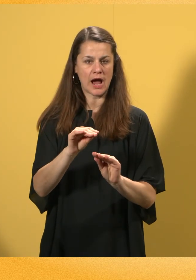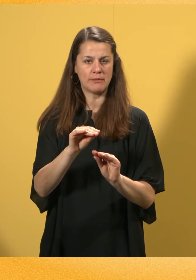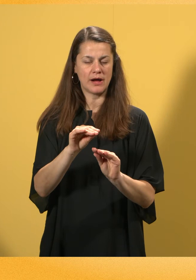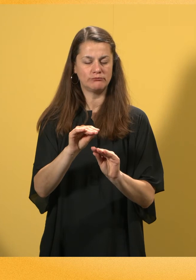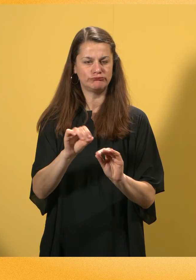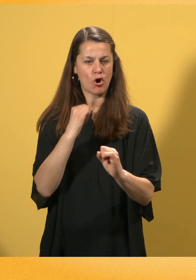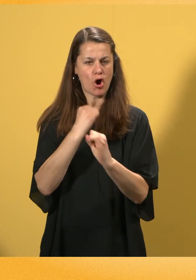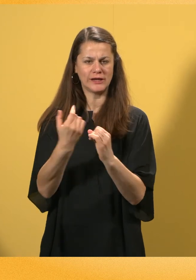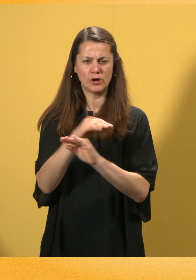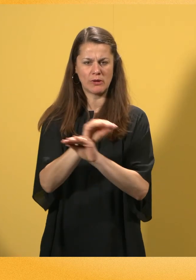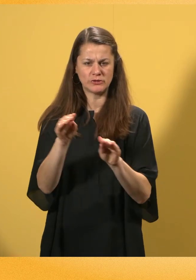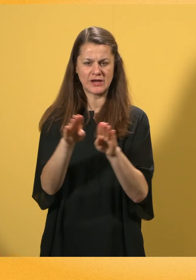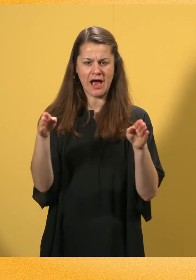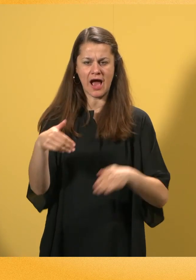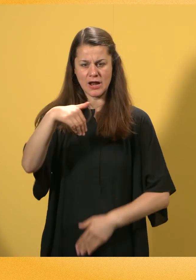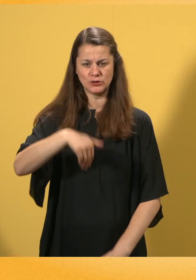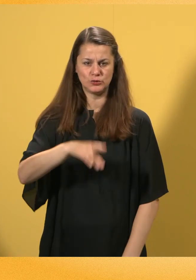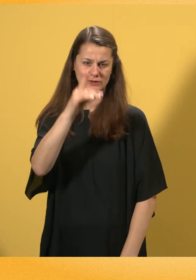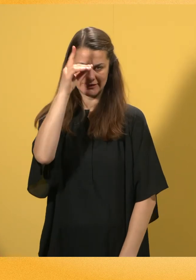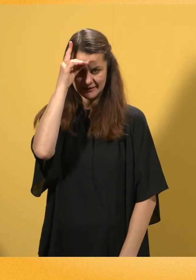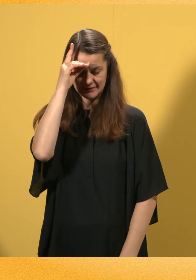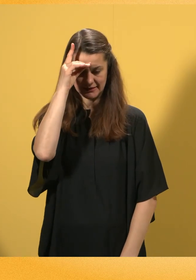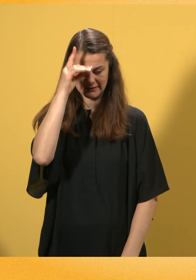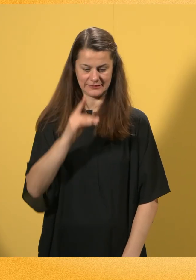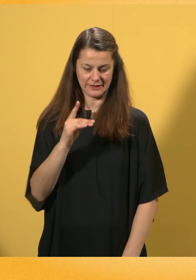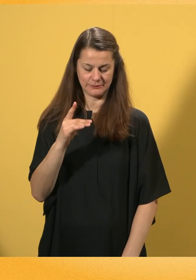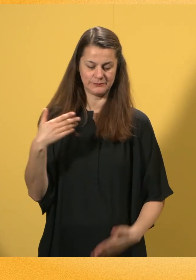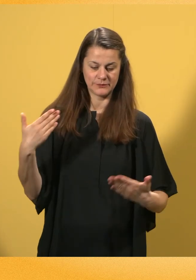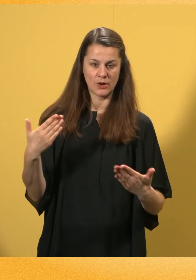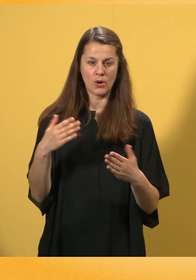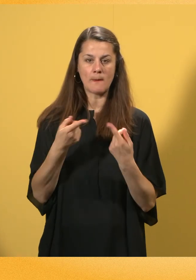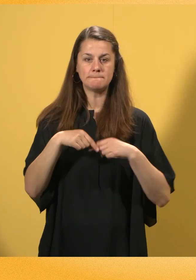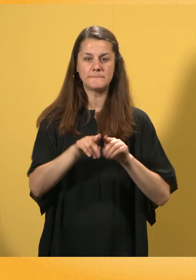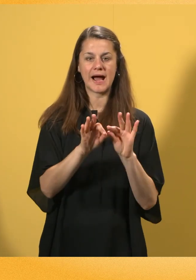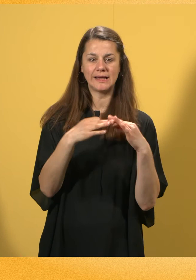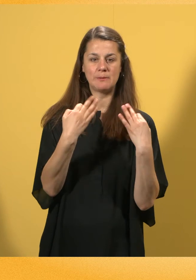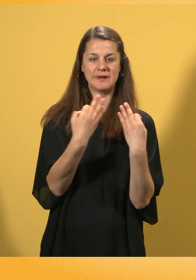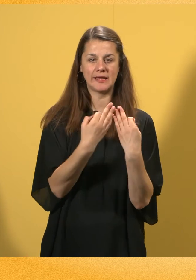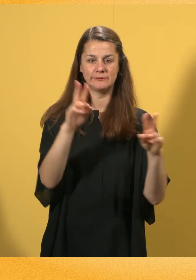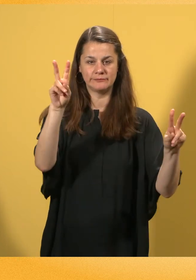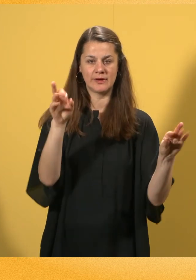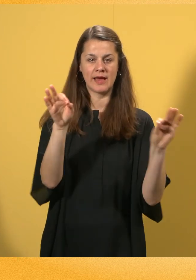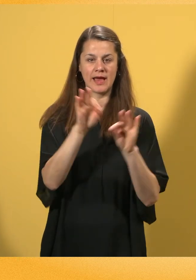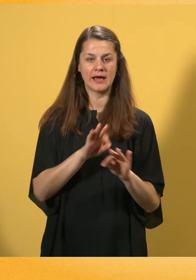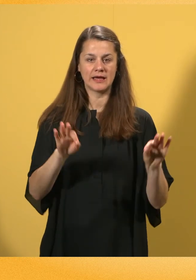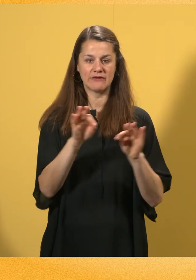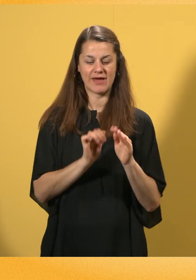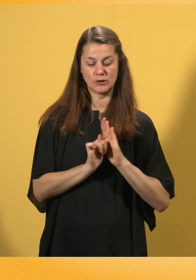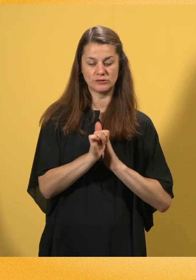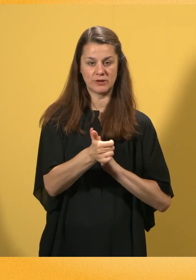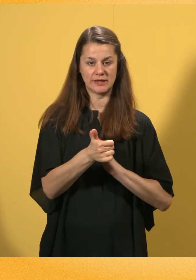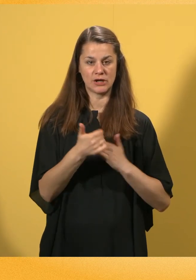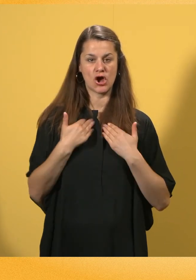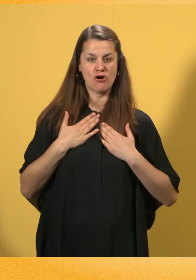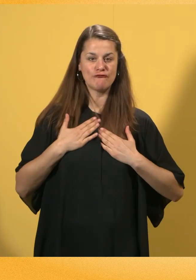Bildschirm. Parallel dazu gibt es dann auch ein Plenum, Gefährdungsbeurteilung, physische Belastung. Da